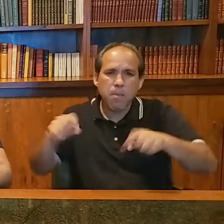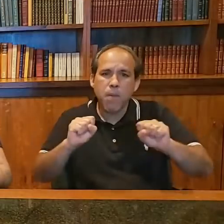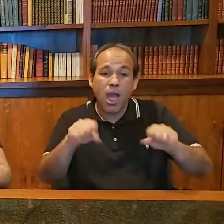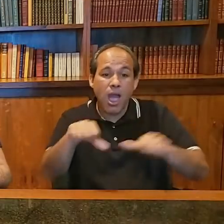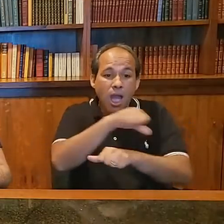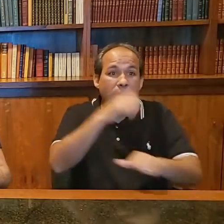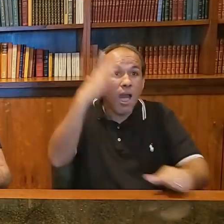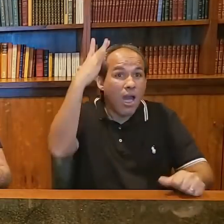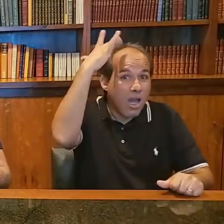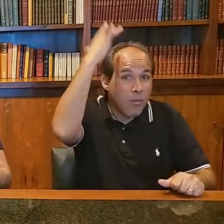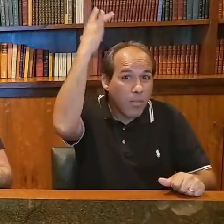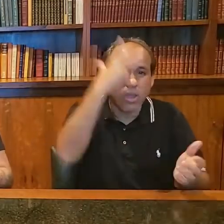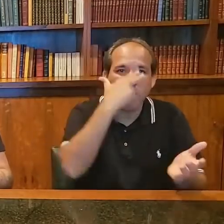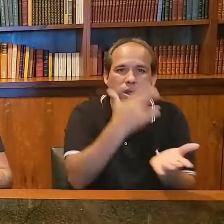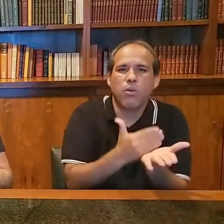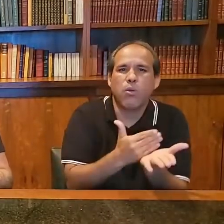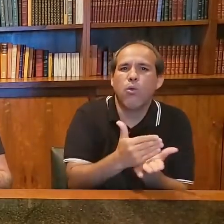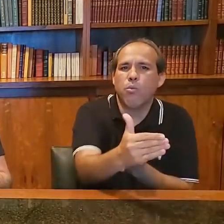agora, amanhã,